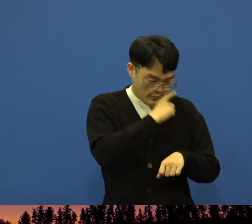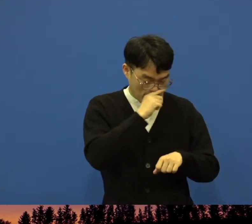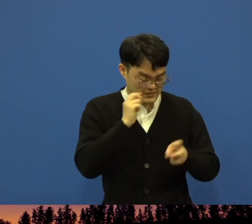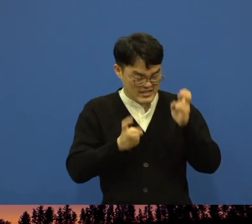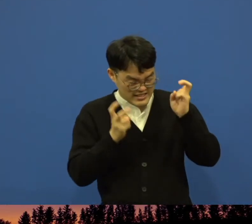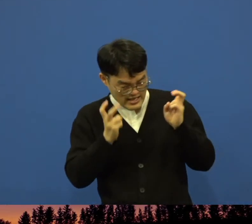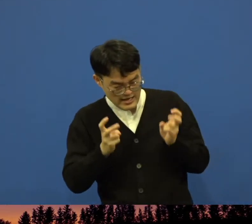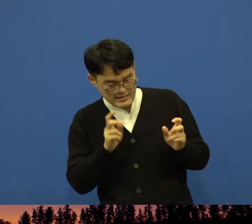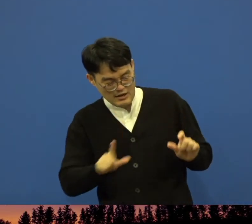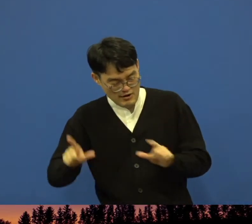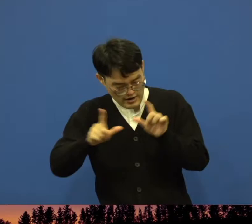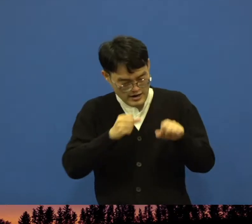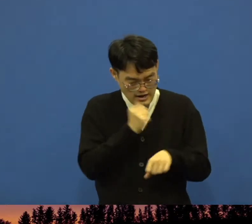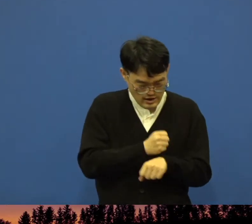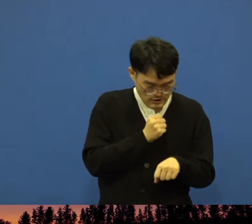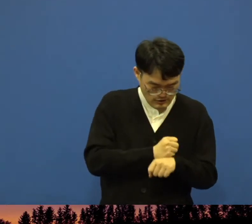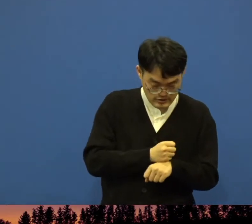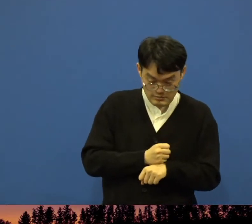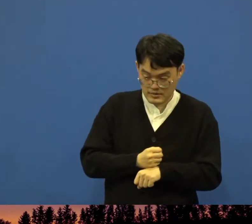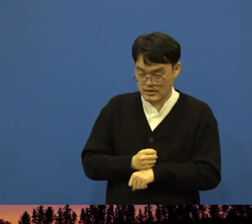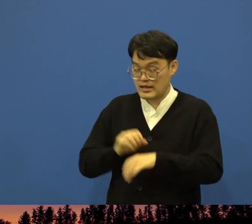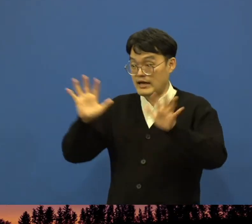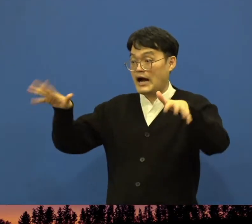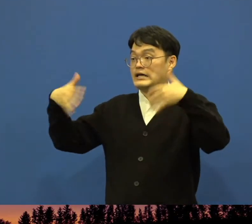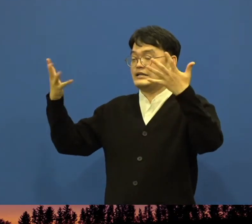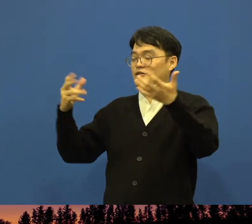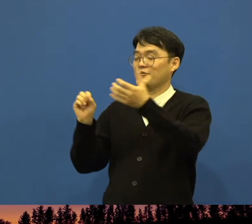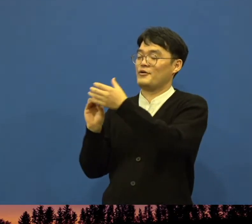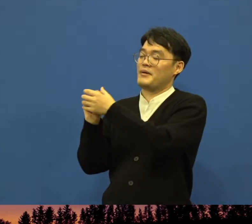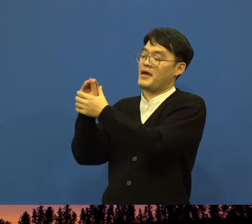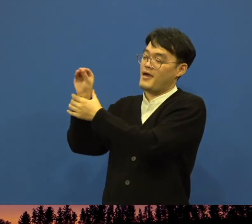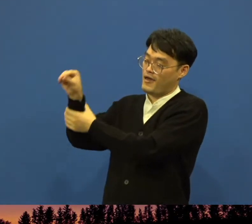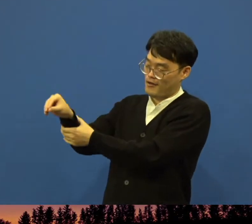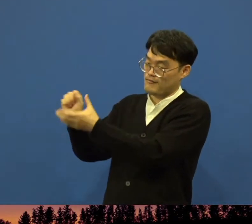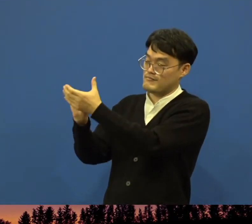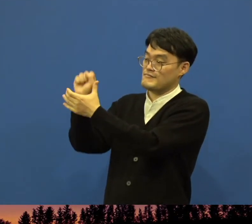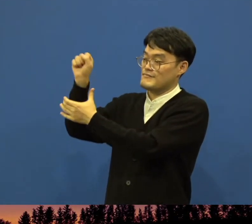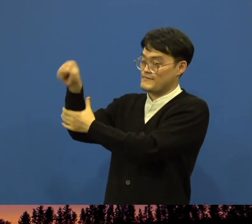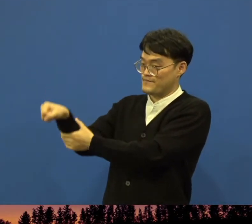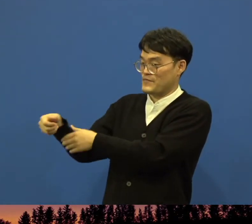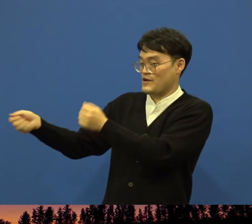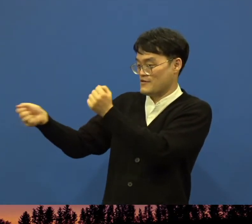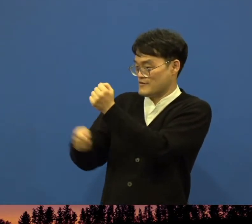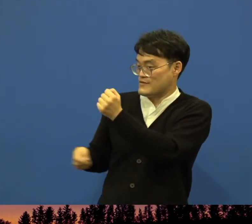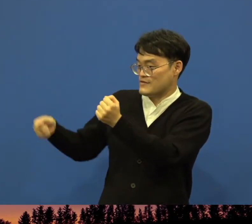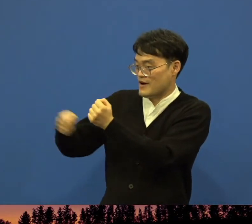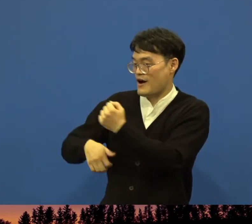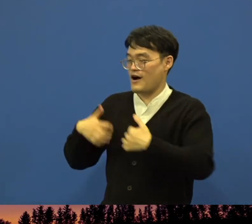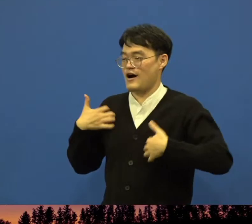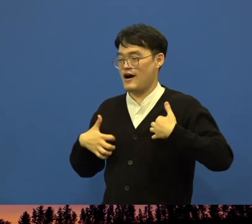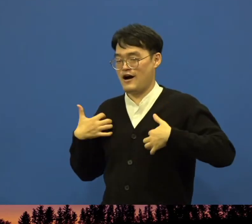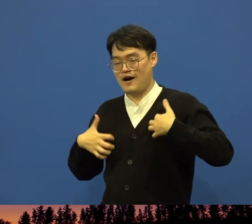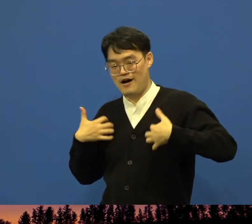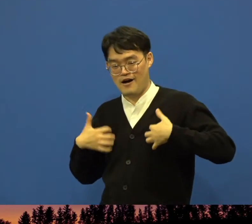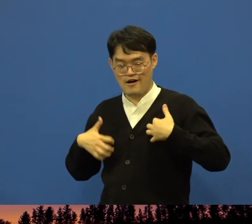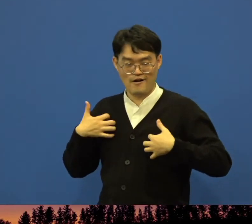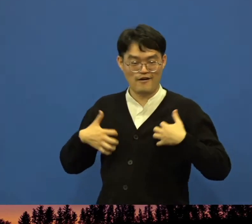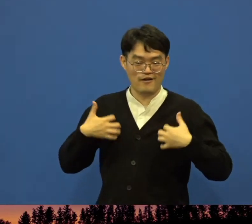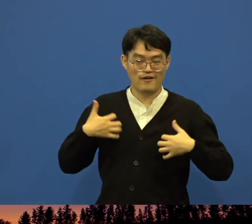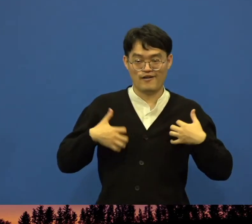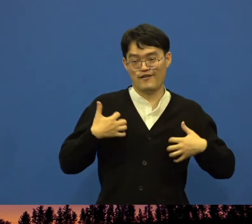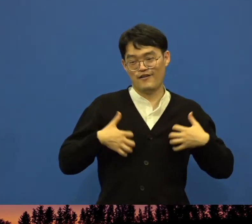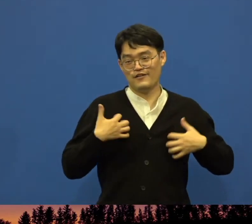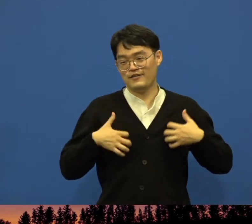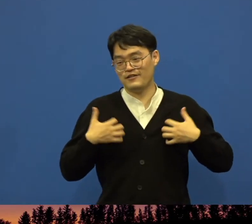흘리고 그래서 이제 가을이 열매를 거두어서 이제 이 농작물을 거두면서 추수의 기쁨을 이제 누리면서